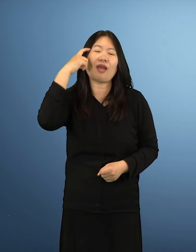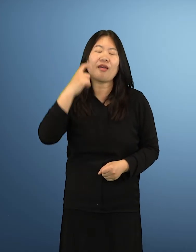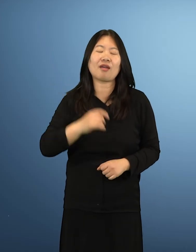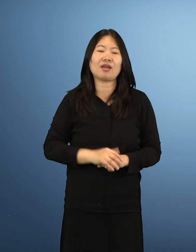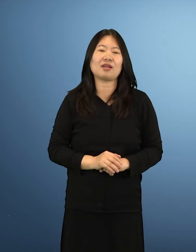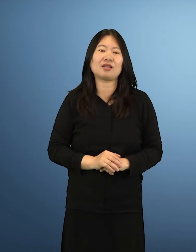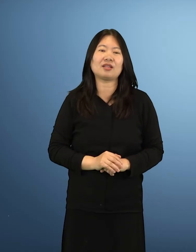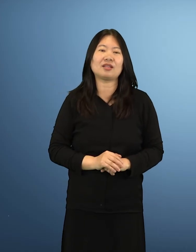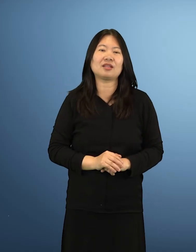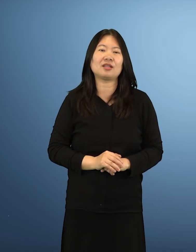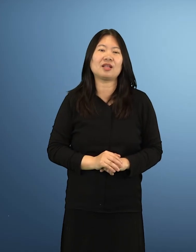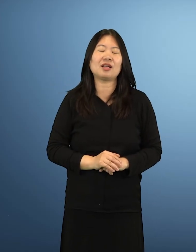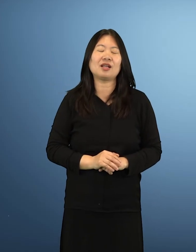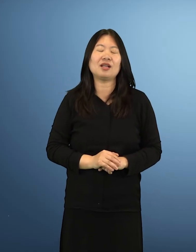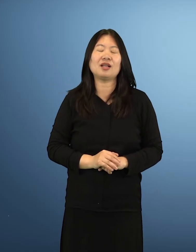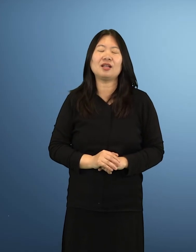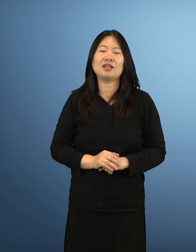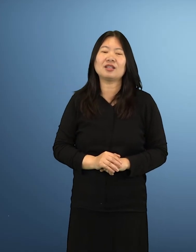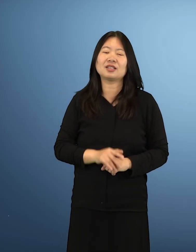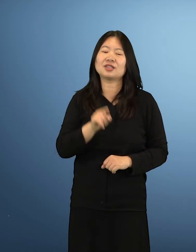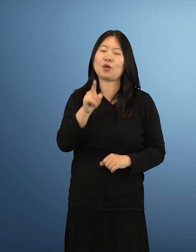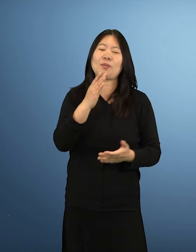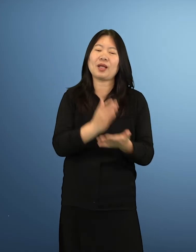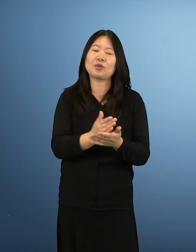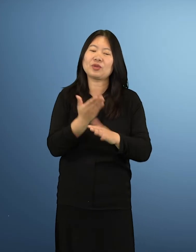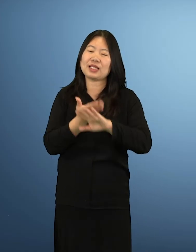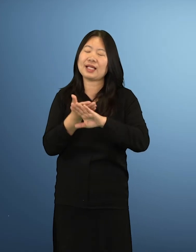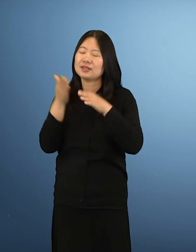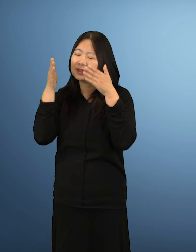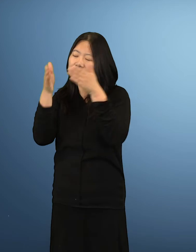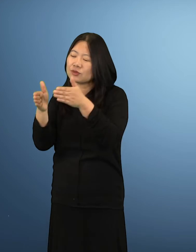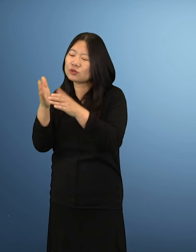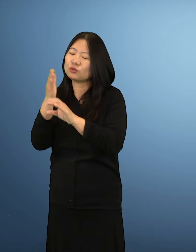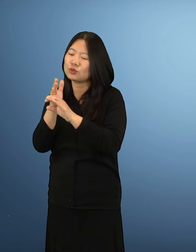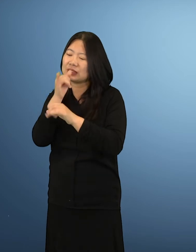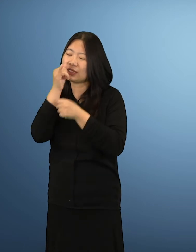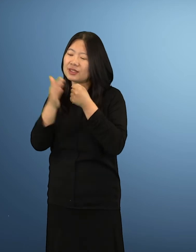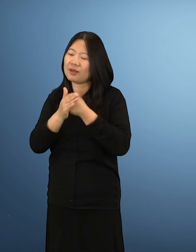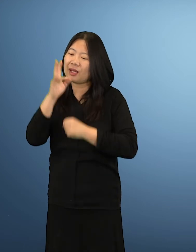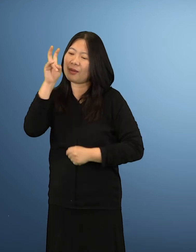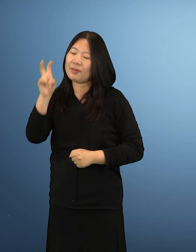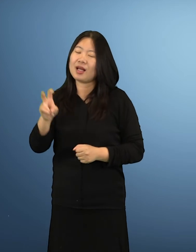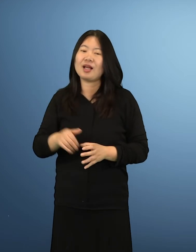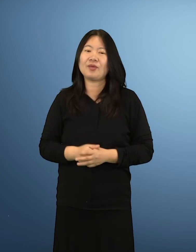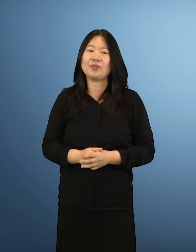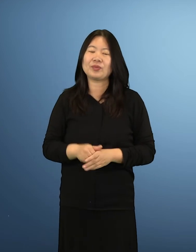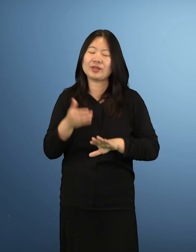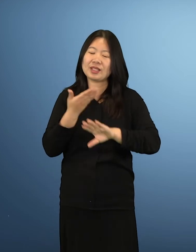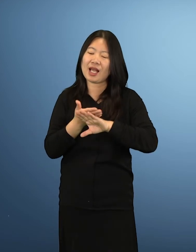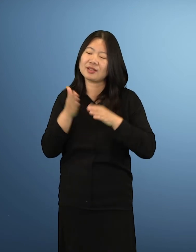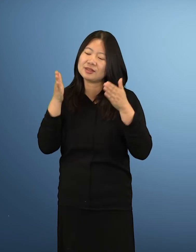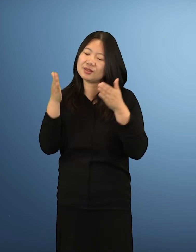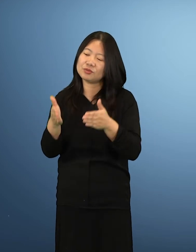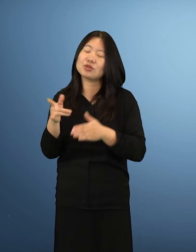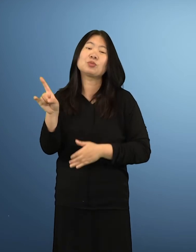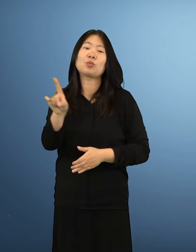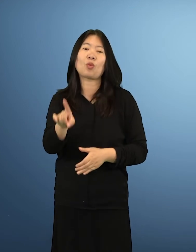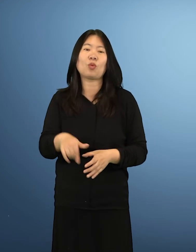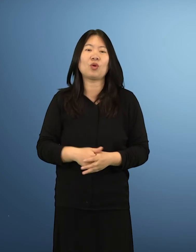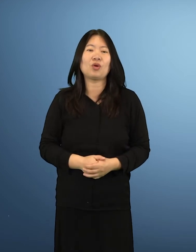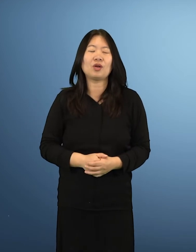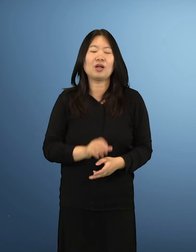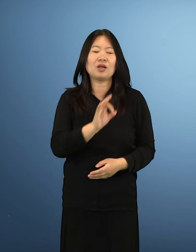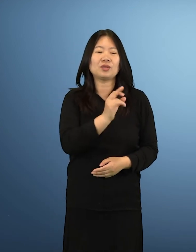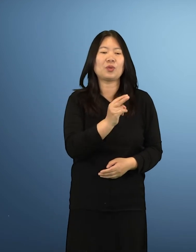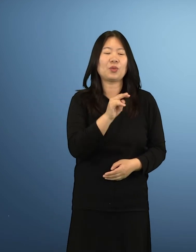그것보다는 조금은 다른데 초점이 있기 때문입니다. 그 다른 초점이 뭐냐 하면